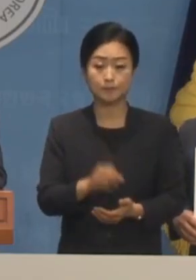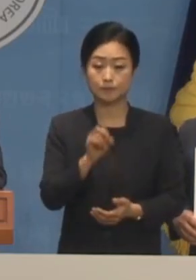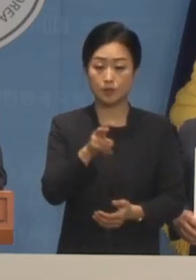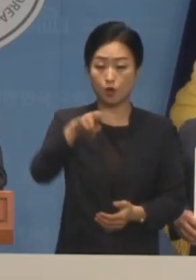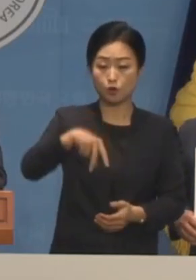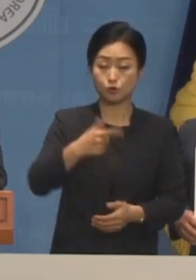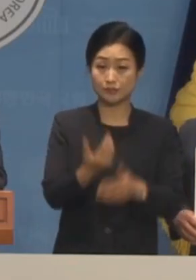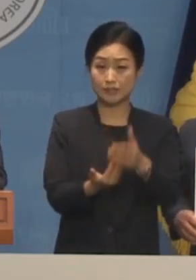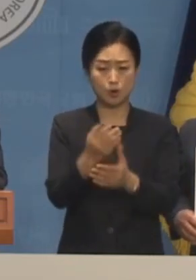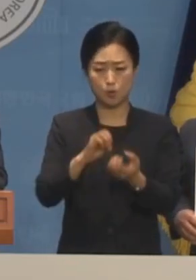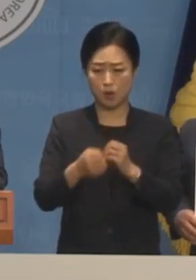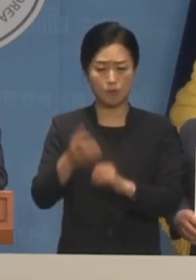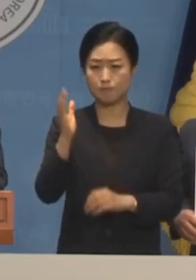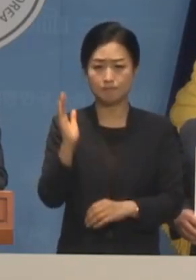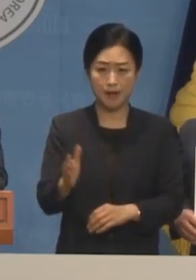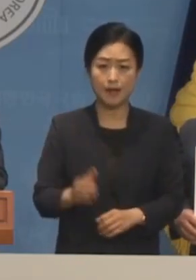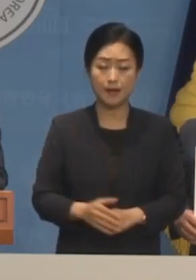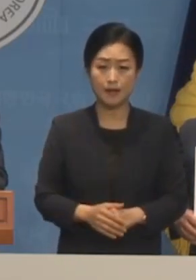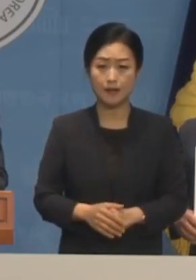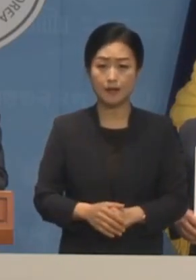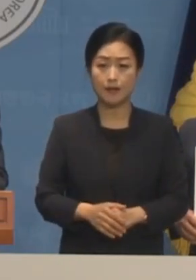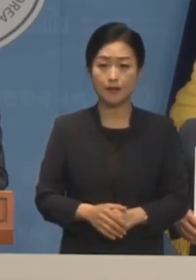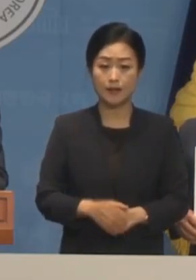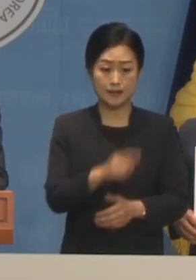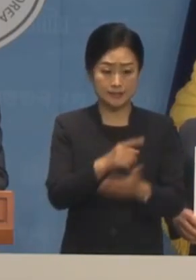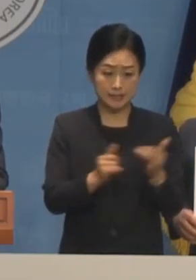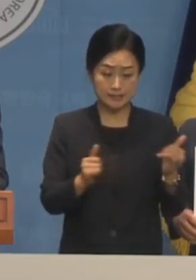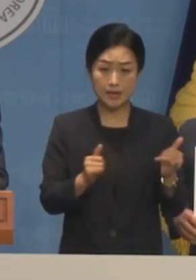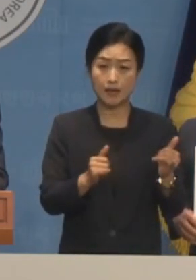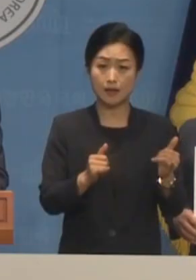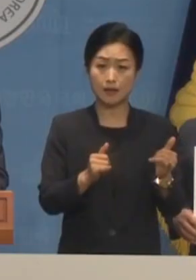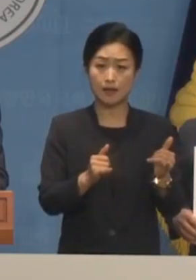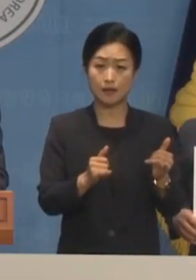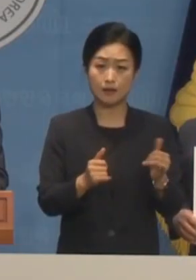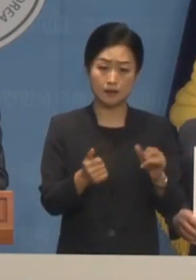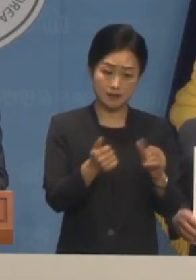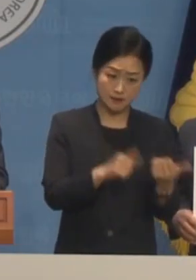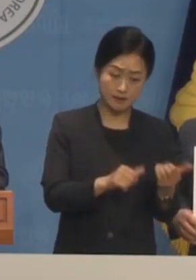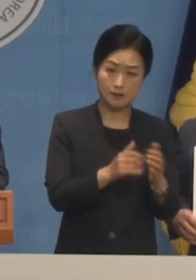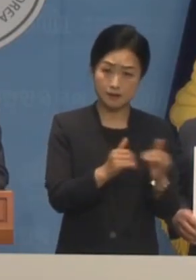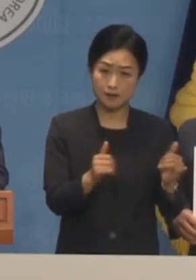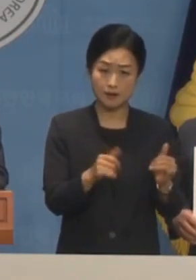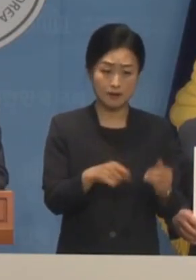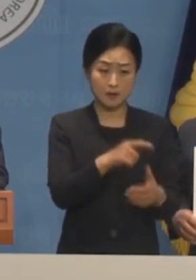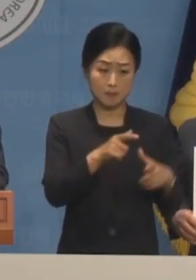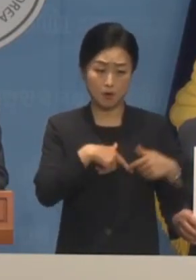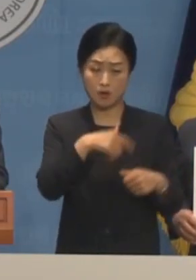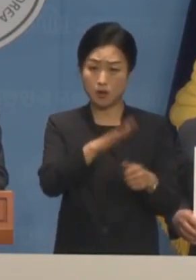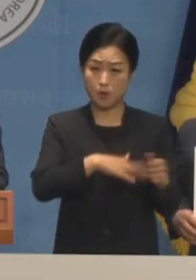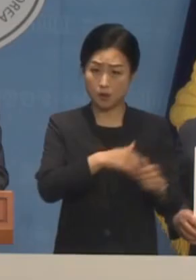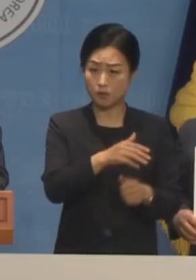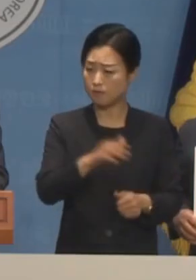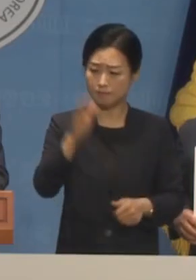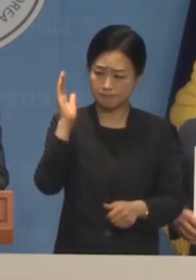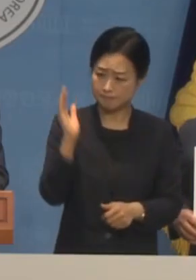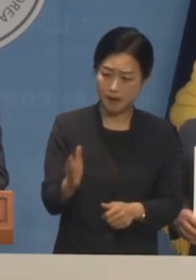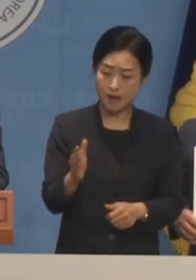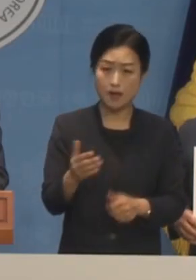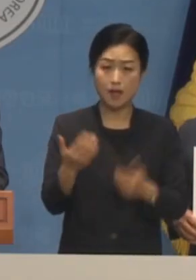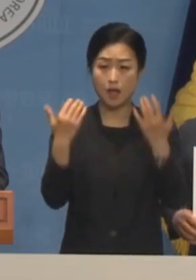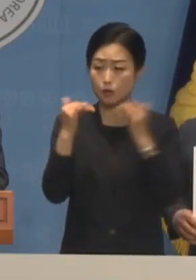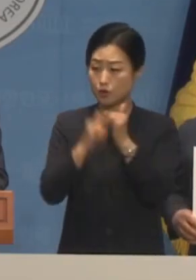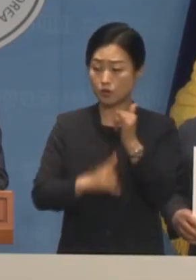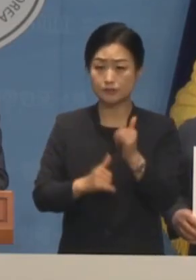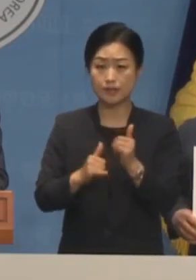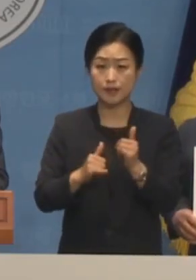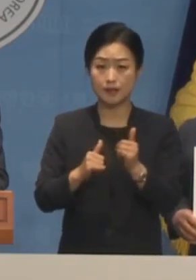사건을 왜곡하고 그로 인해 희생자와 유가족들의 명예를 심각하게 훼손하는 한국사 교과서에 왜곡된